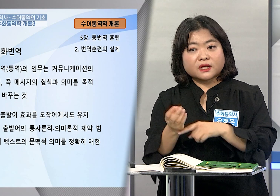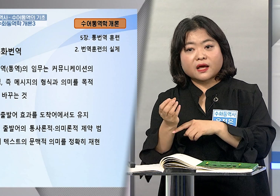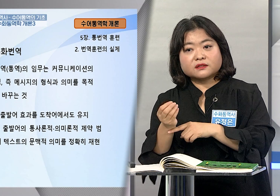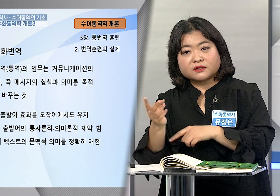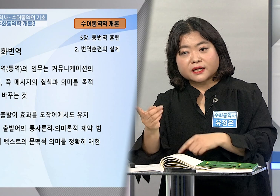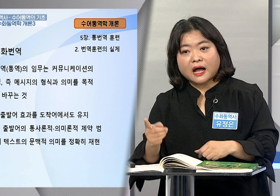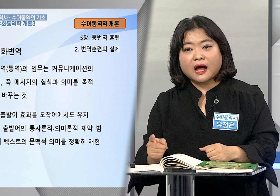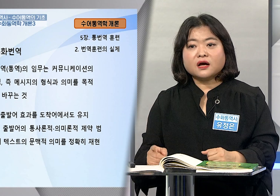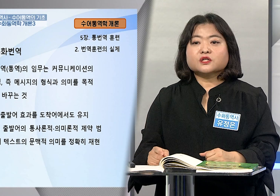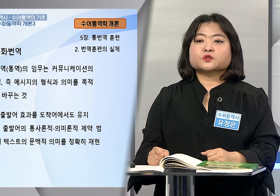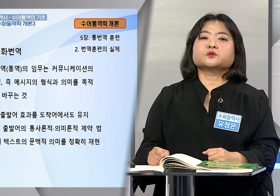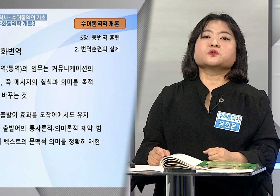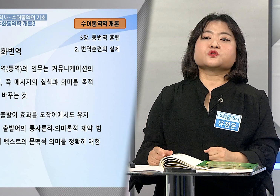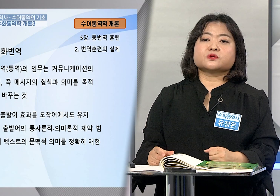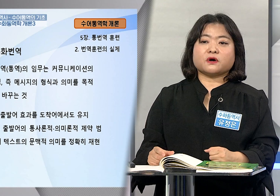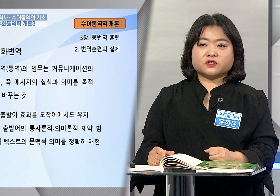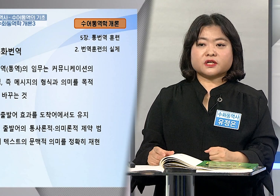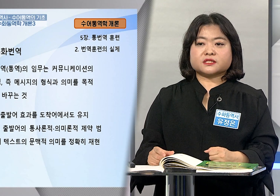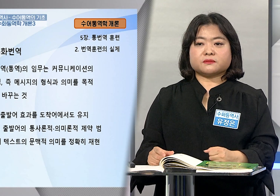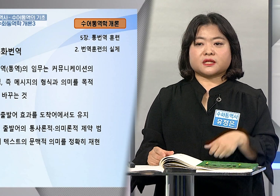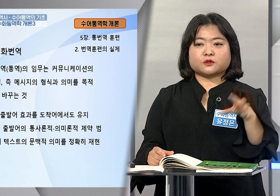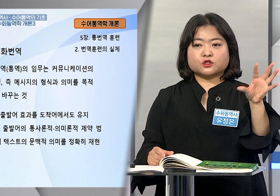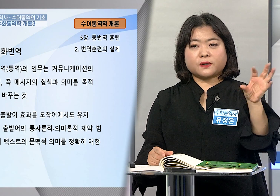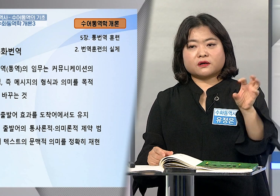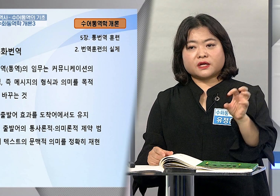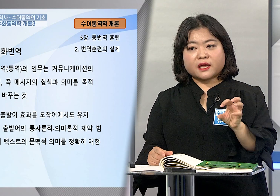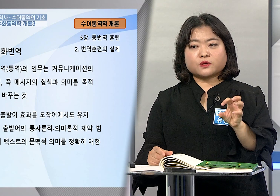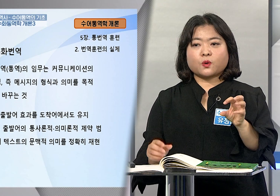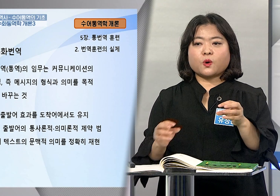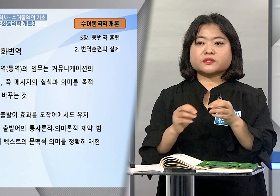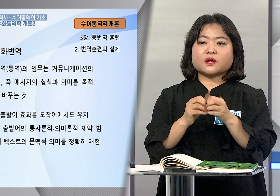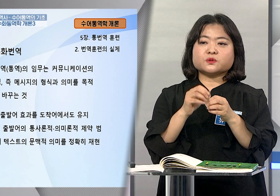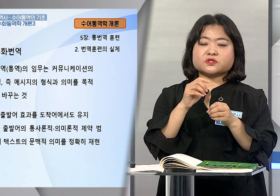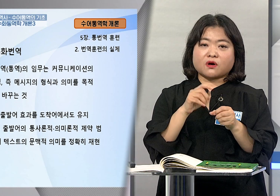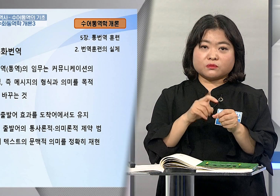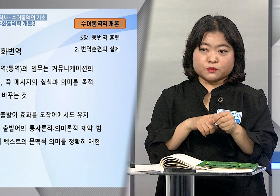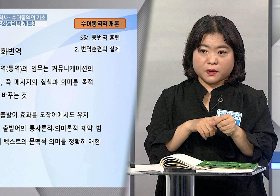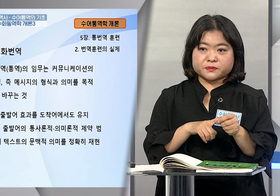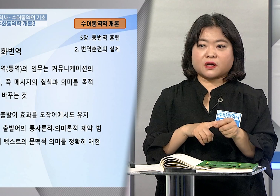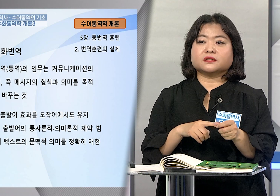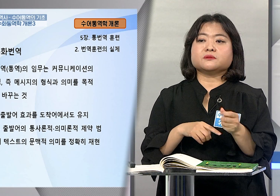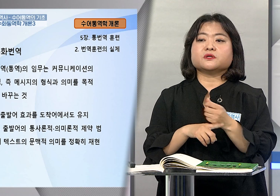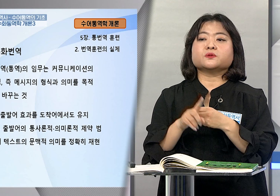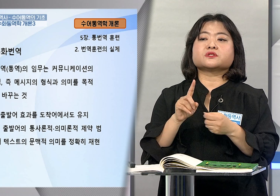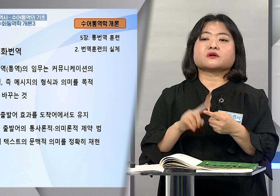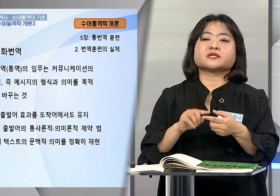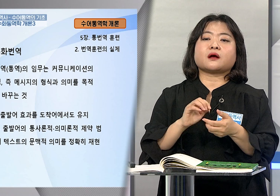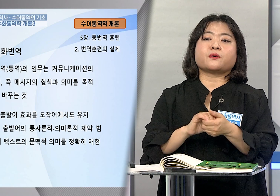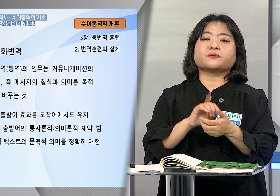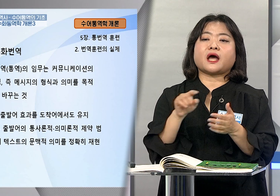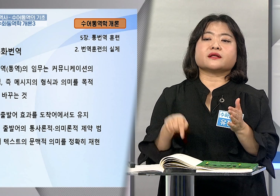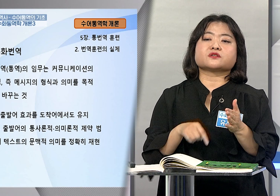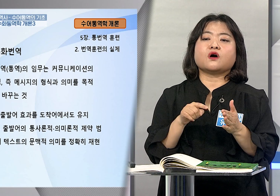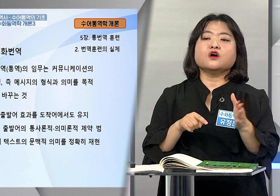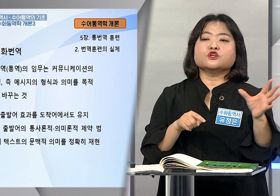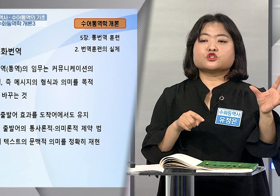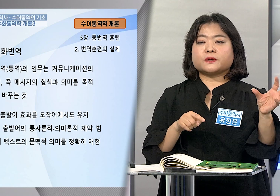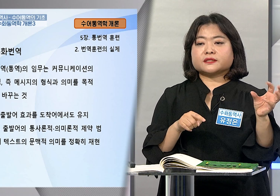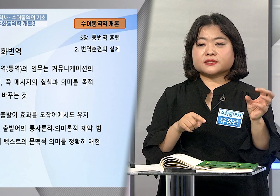전달하는 거니까. 소통 중심 번역이 있습니다. 출발어의 통사론적, 문법적, 의미론적 제약 범위 안에서 출발